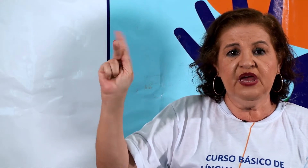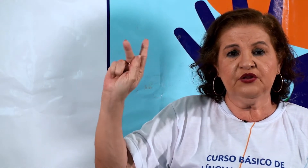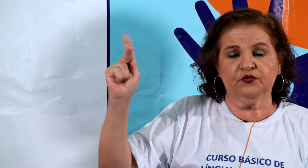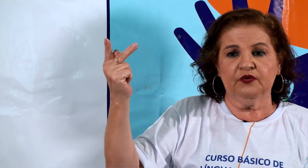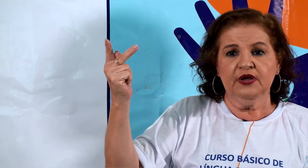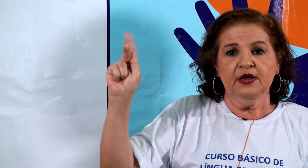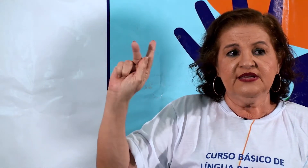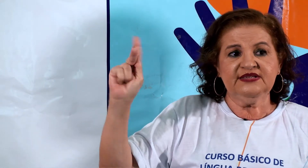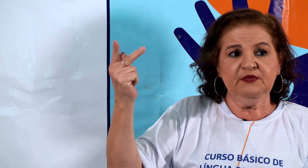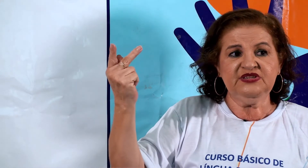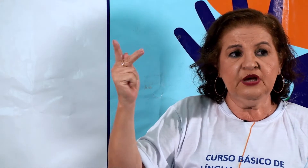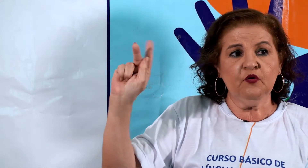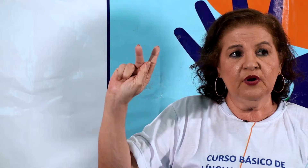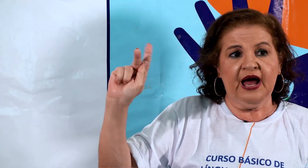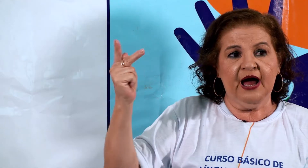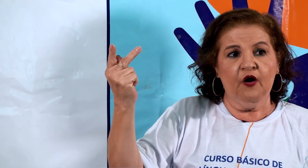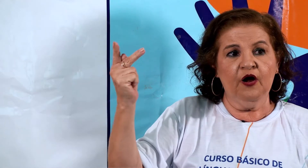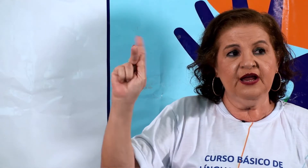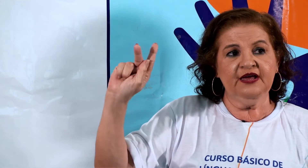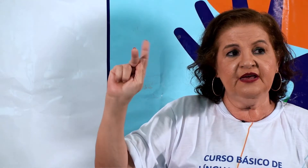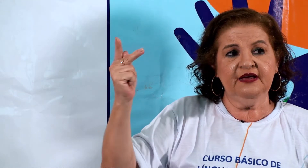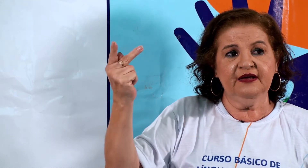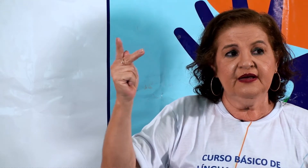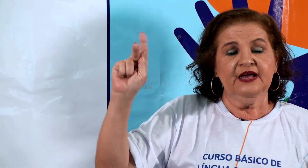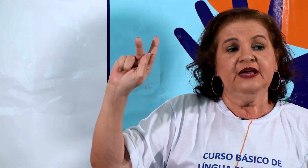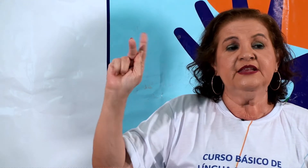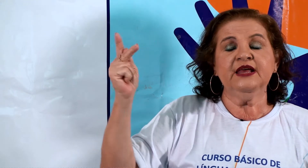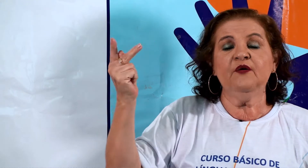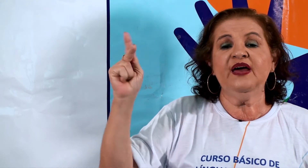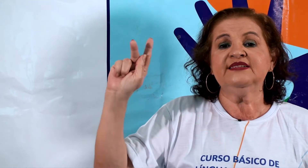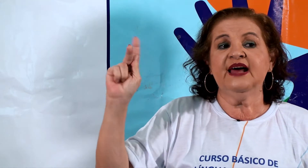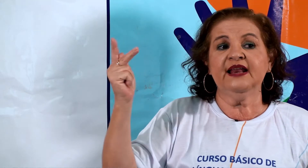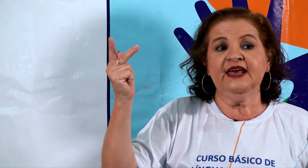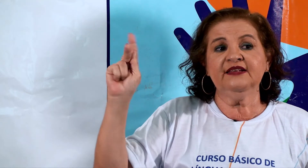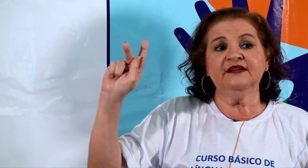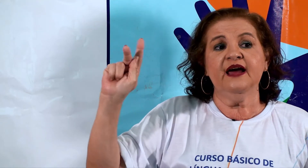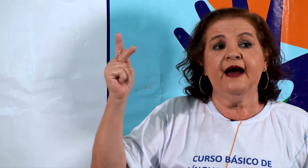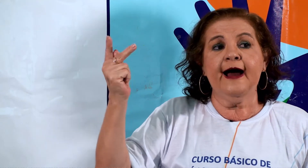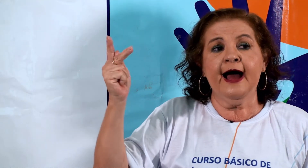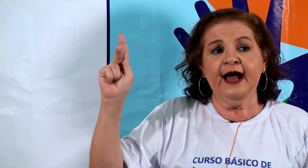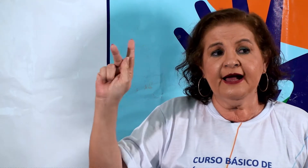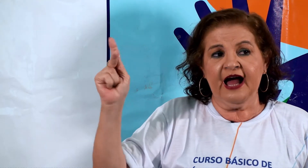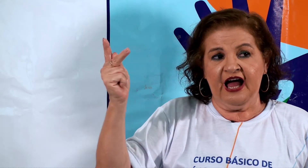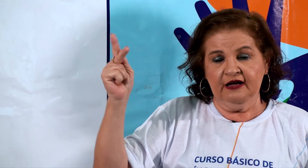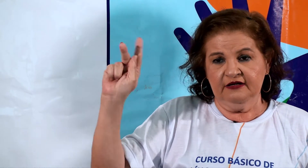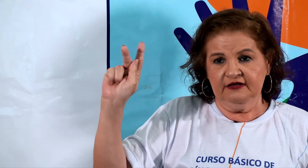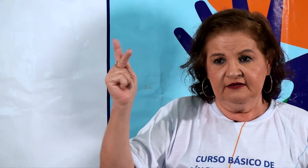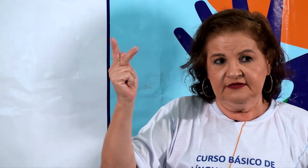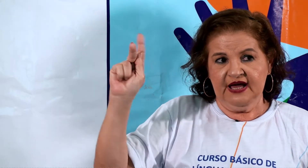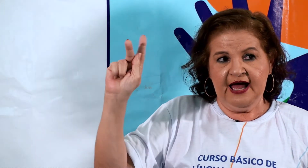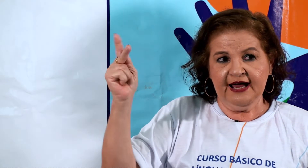movimento semicircular. Olha aí. Então, essa é a letra H.